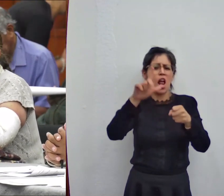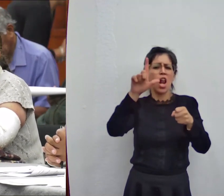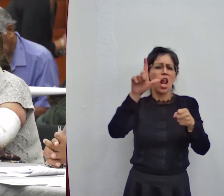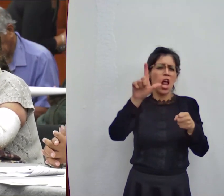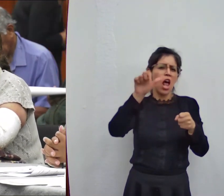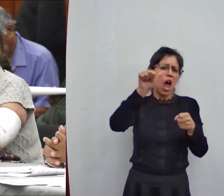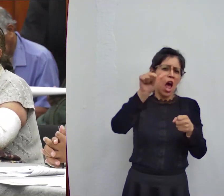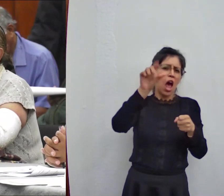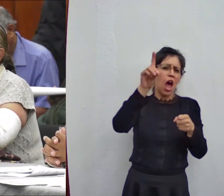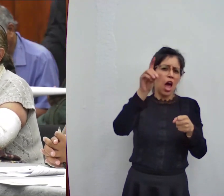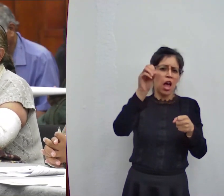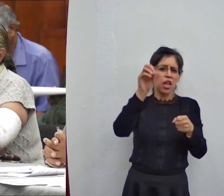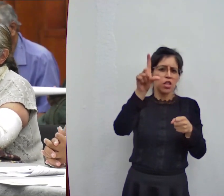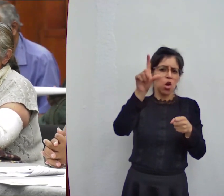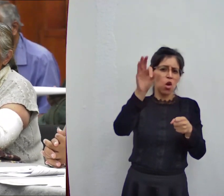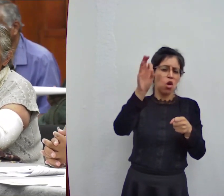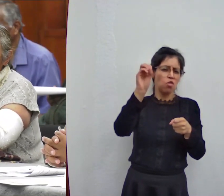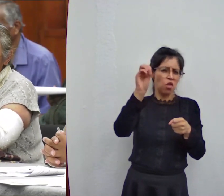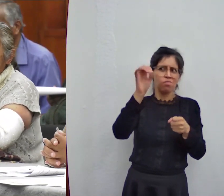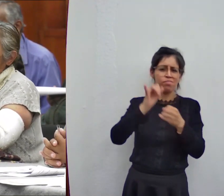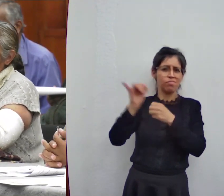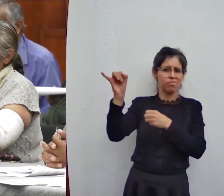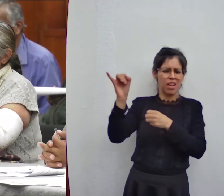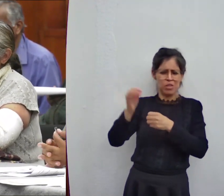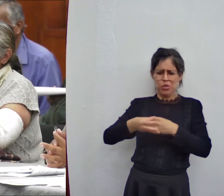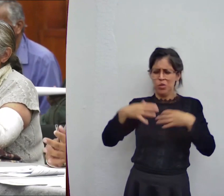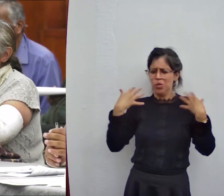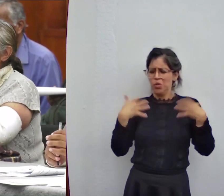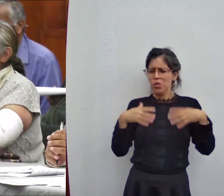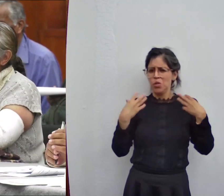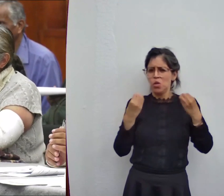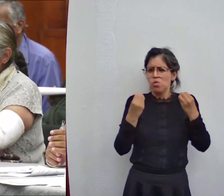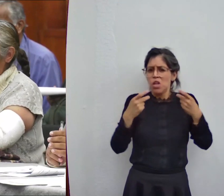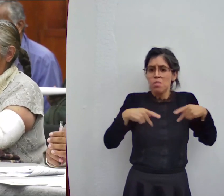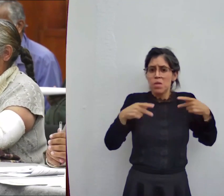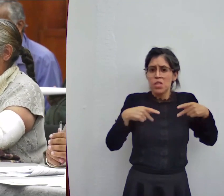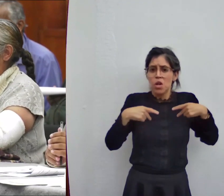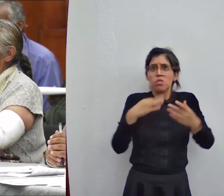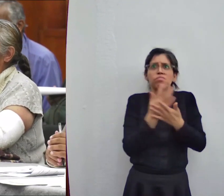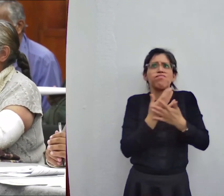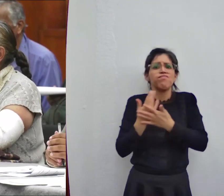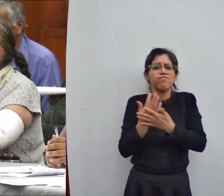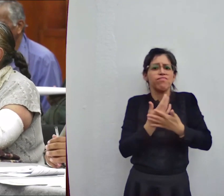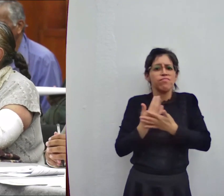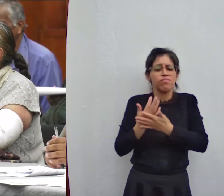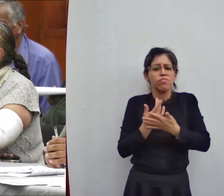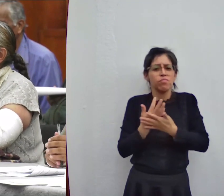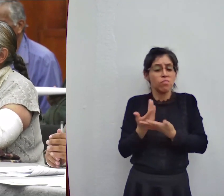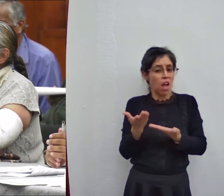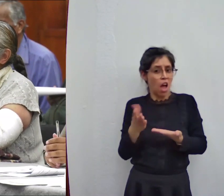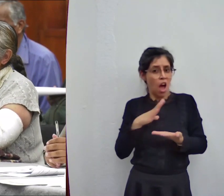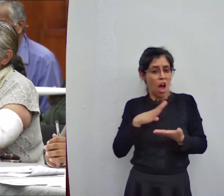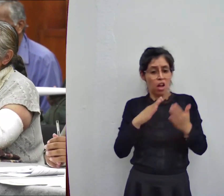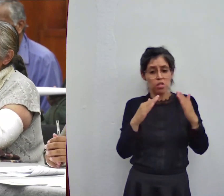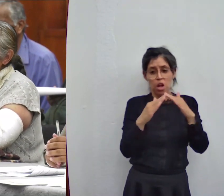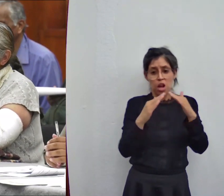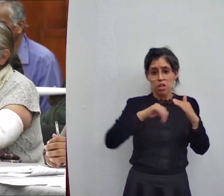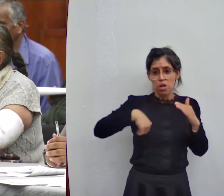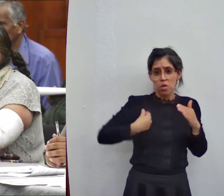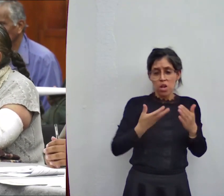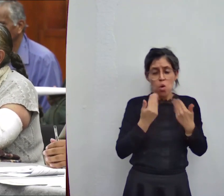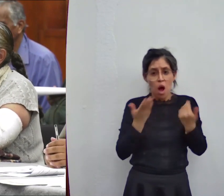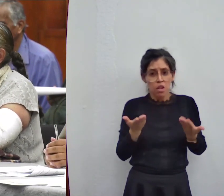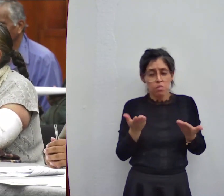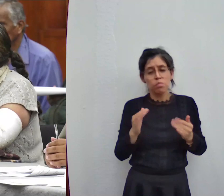frío, aire y todo? En el DIP, en el CRE, en el Hospital